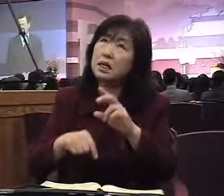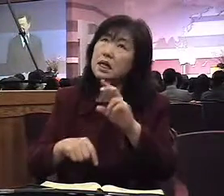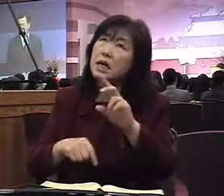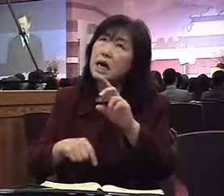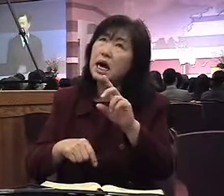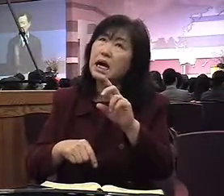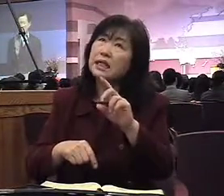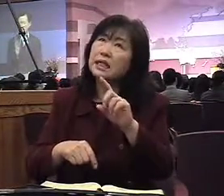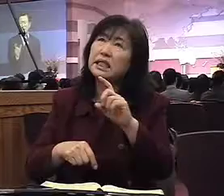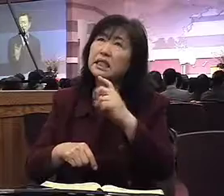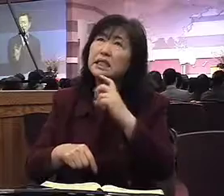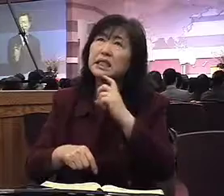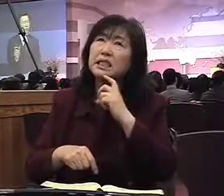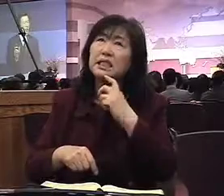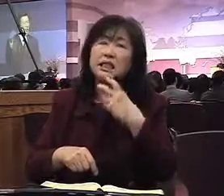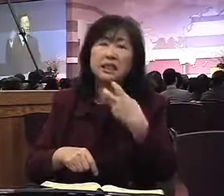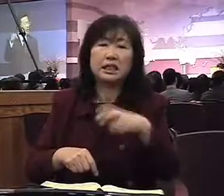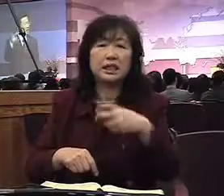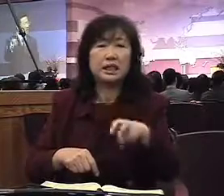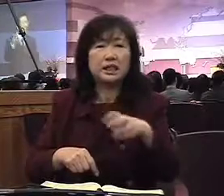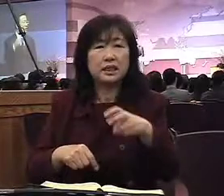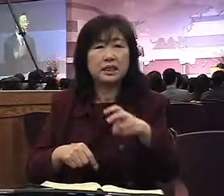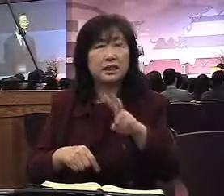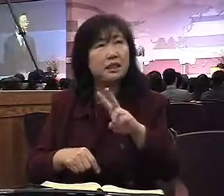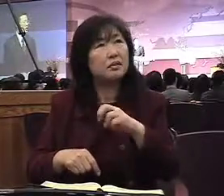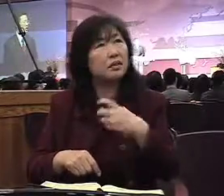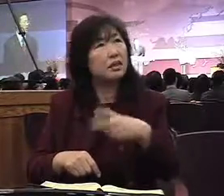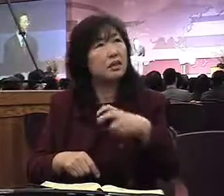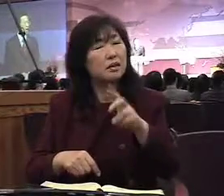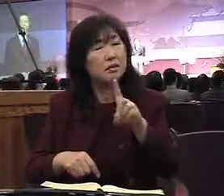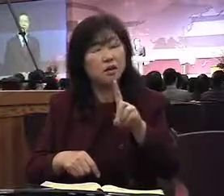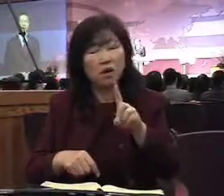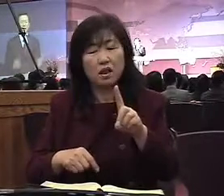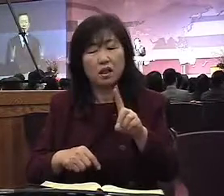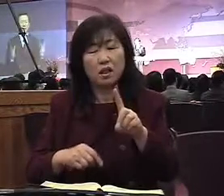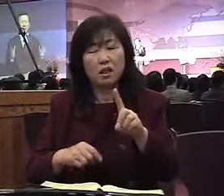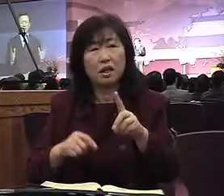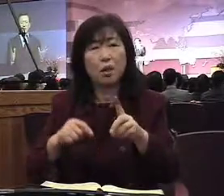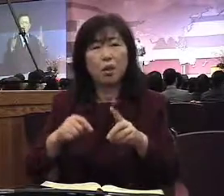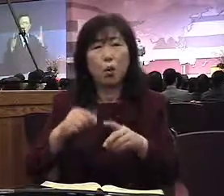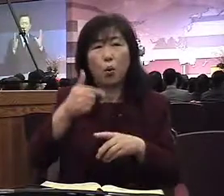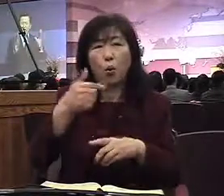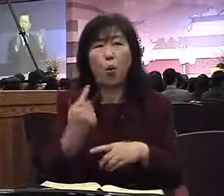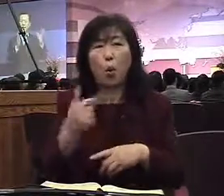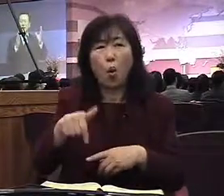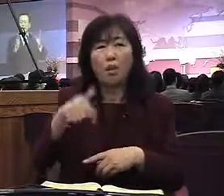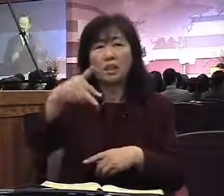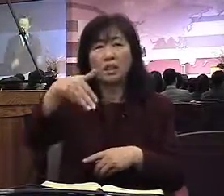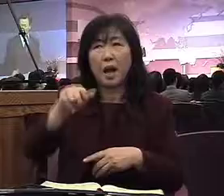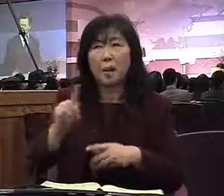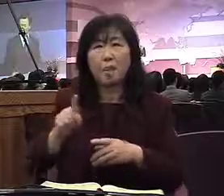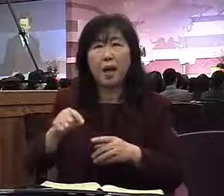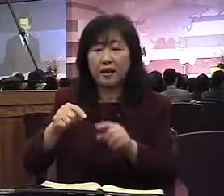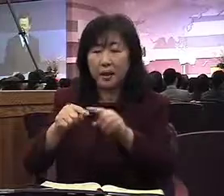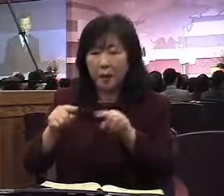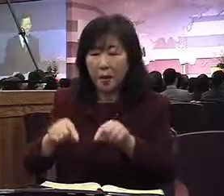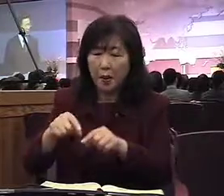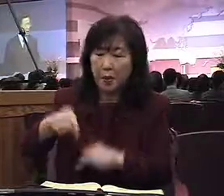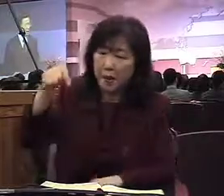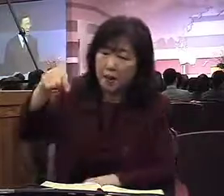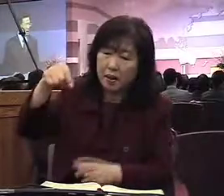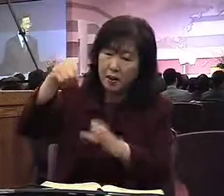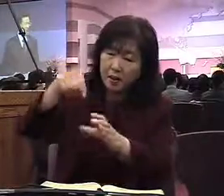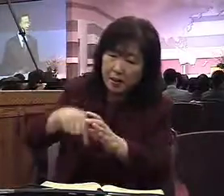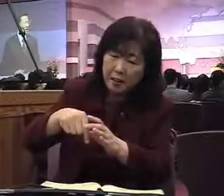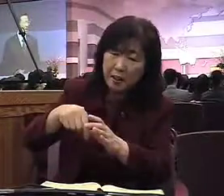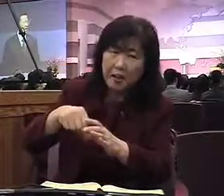한대요. 근데 이 22원짜리 녹차팩 하나를 탁 거기다가 넣으면 그 한순간에 그 맹물이 웰빙차가 되는 거예요. 웰빙